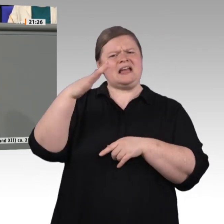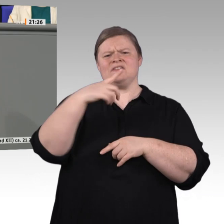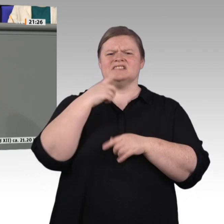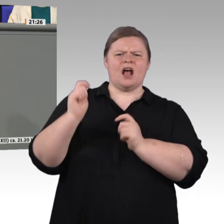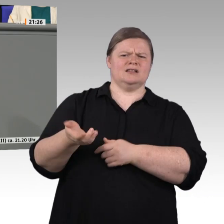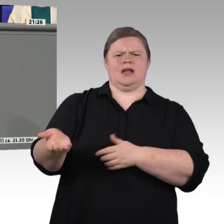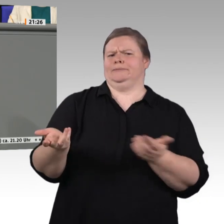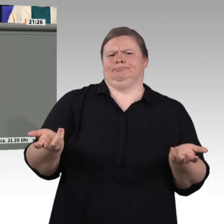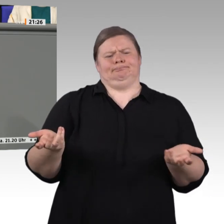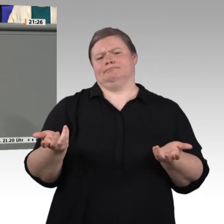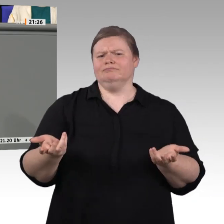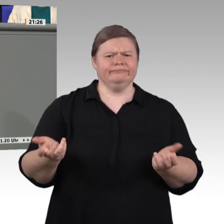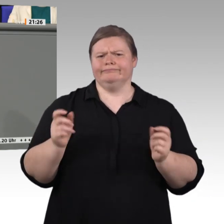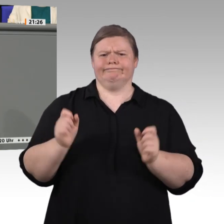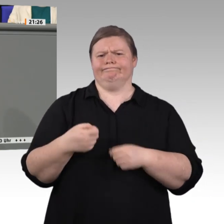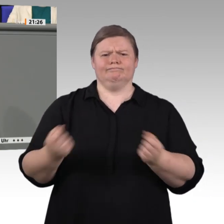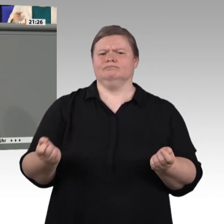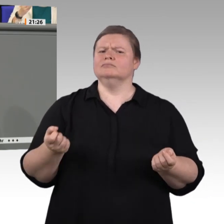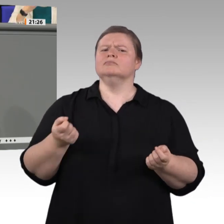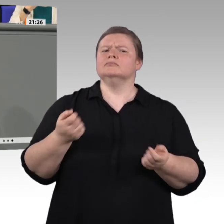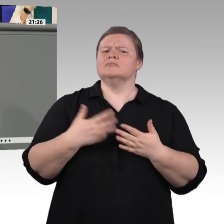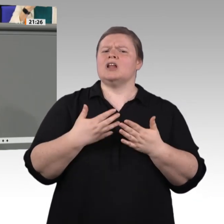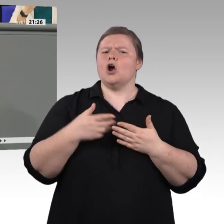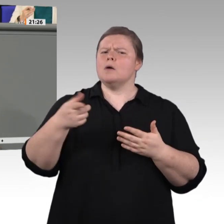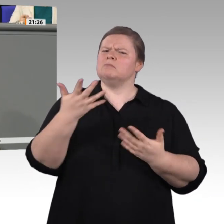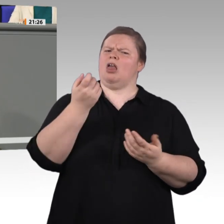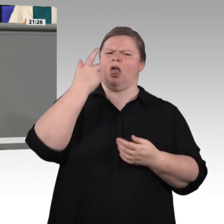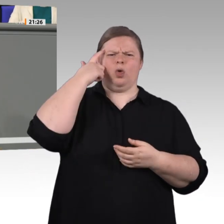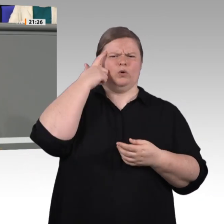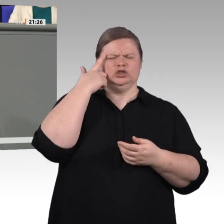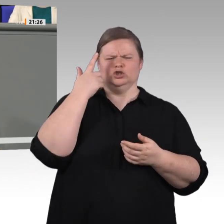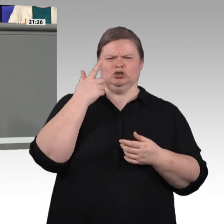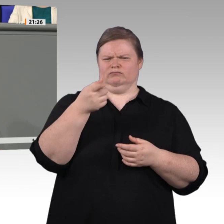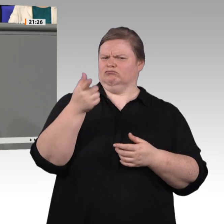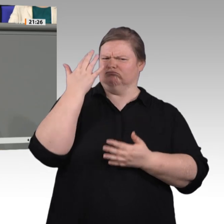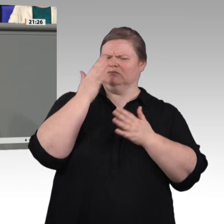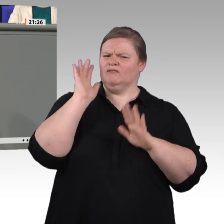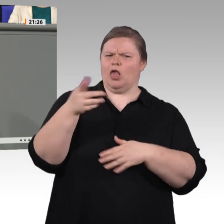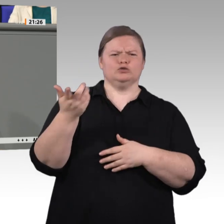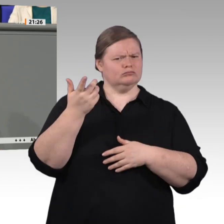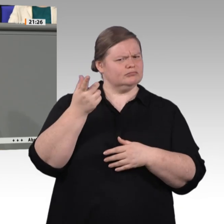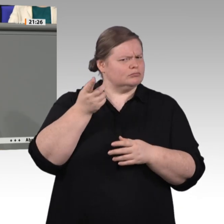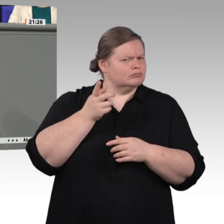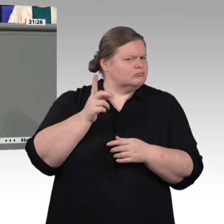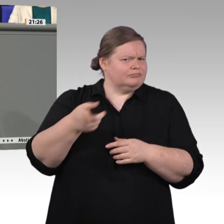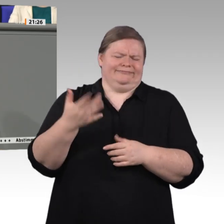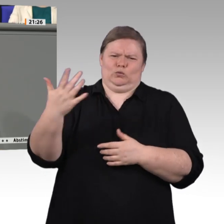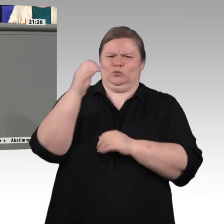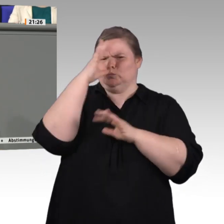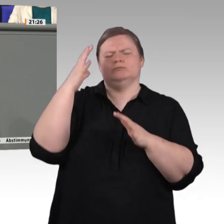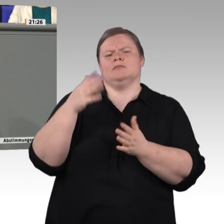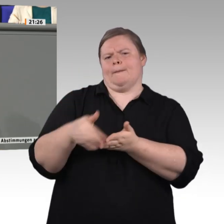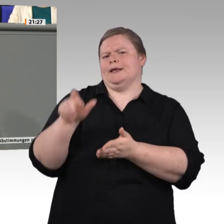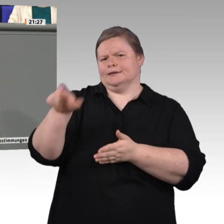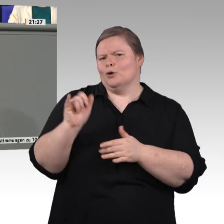wir werden noch viel tun. Liebe Kolleginnen und Kollegen, ich bitte Sie sehr, dass Sie diesem Gesetz und den Änderungsanträgen der